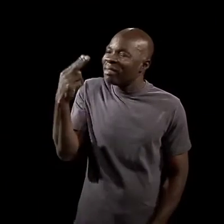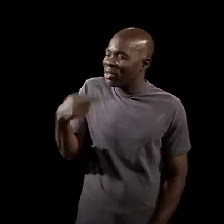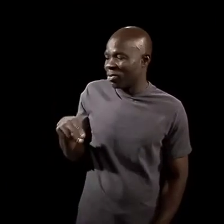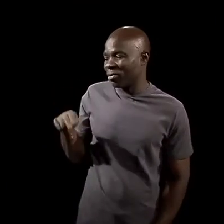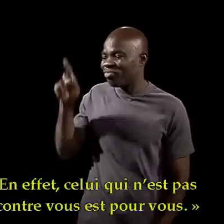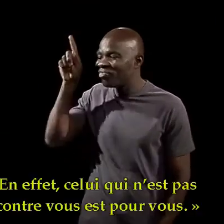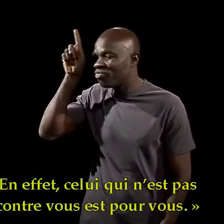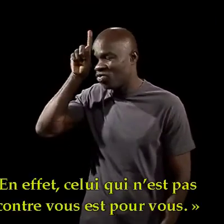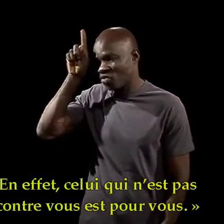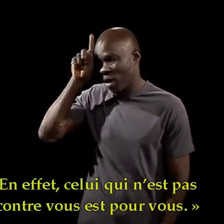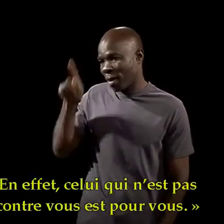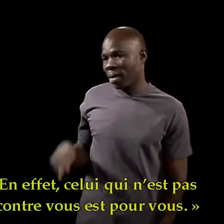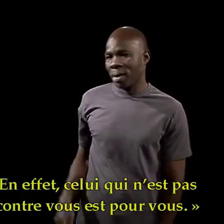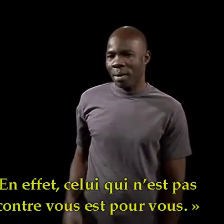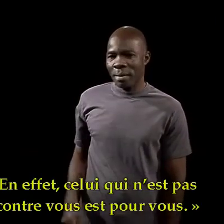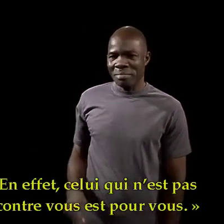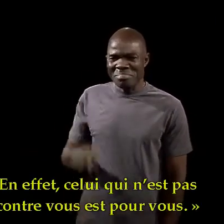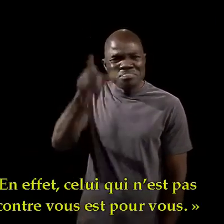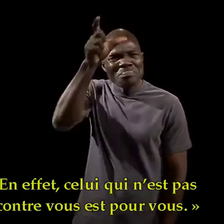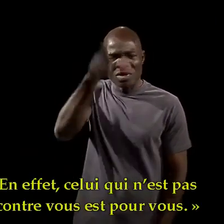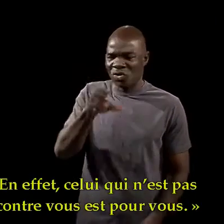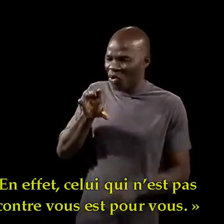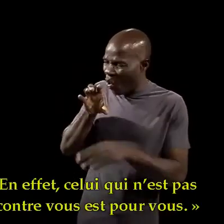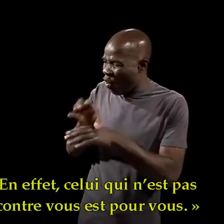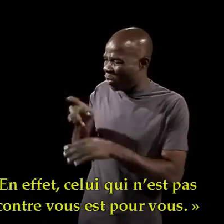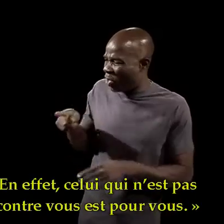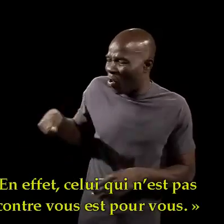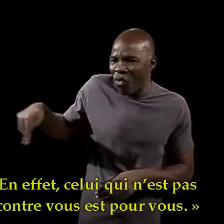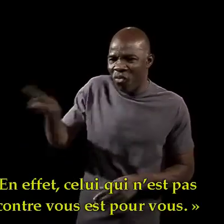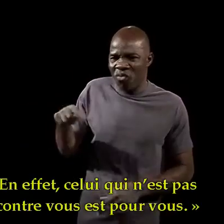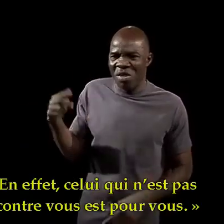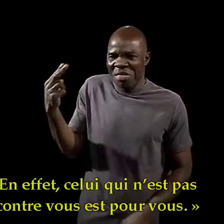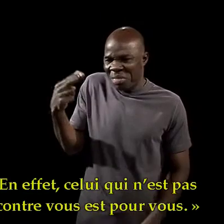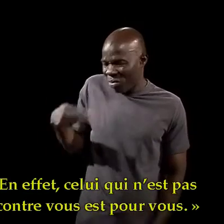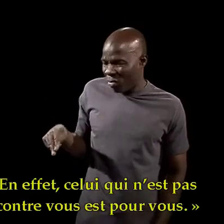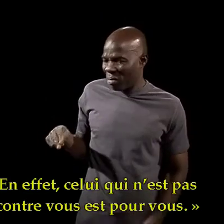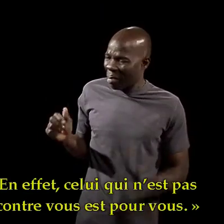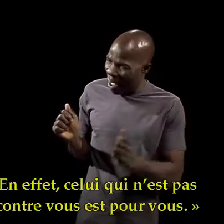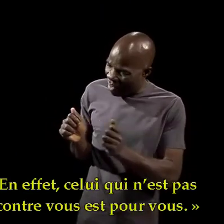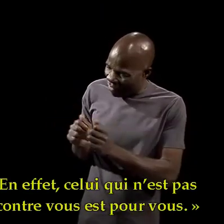Ne l'empêchez pas. En effet, celui qui n'est pas contre vous est pour vous.